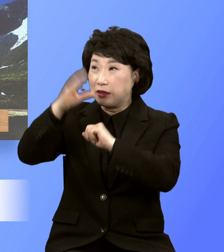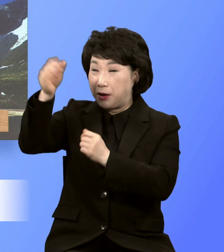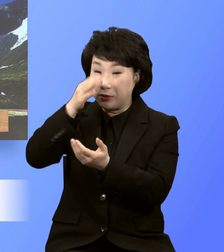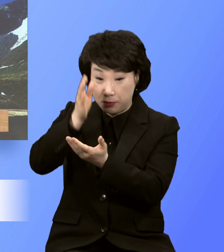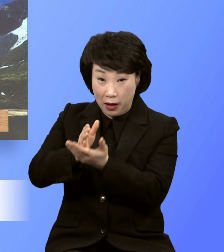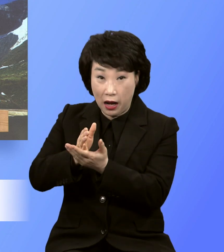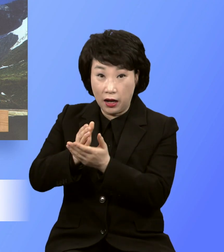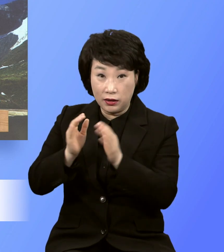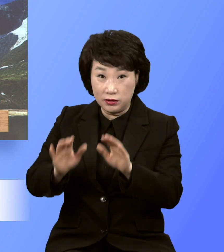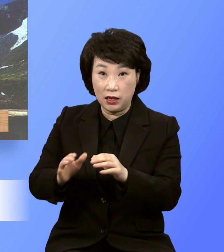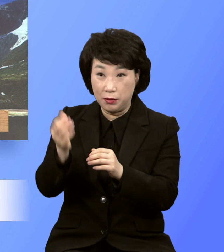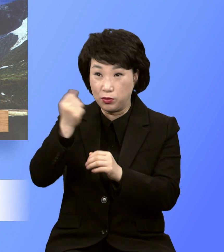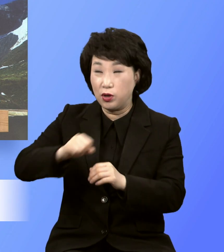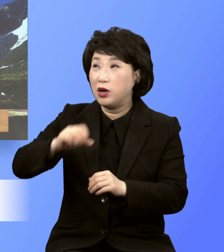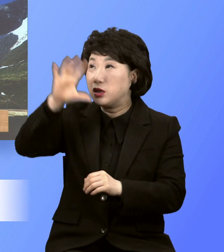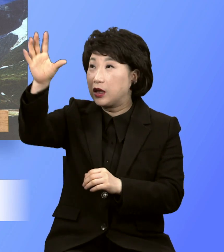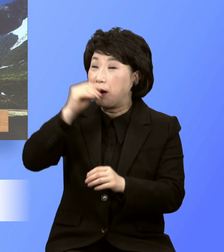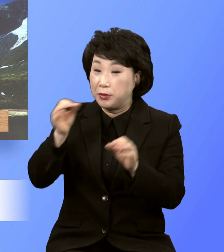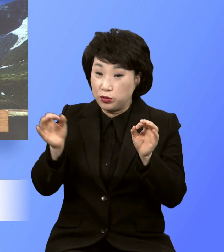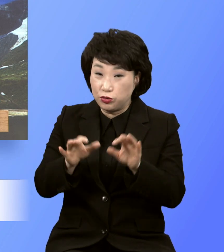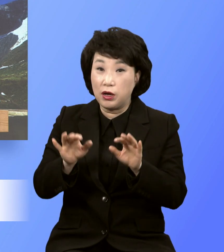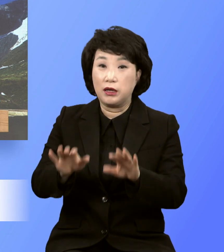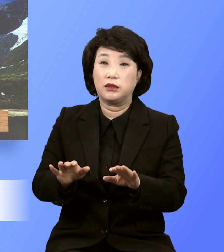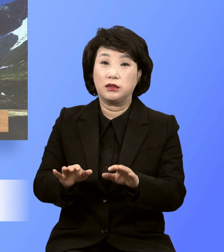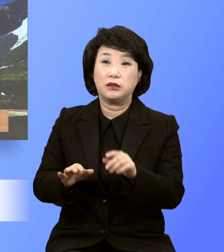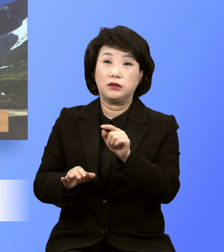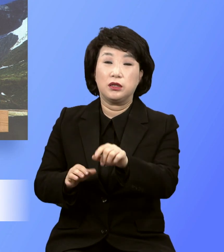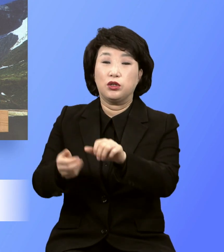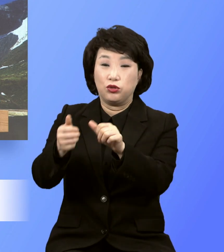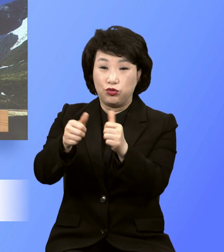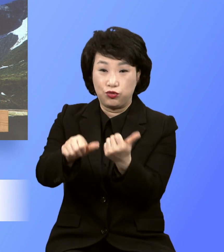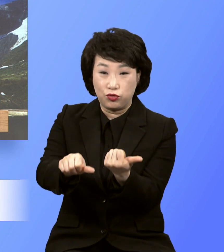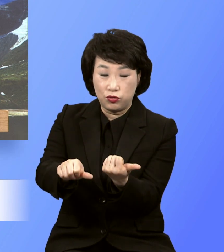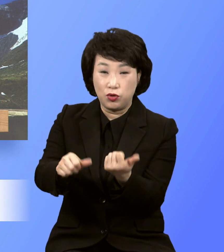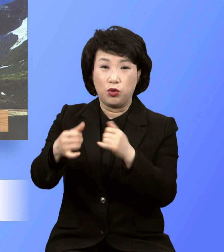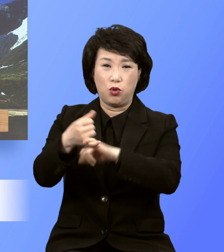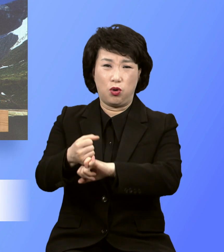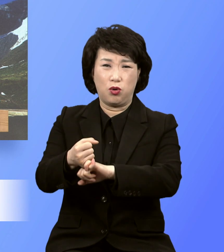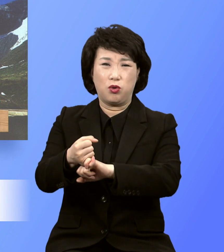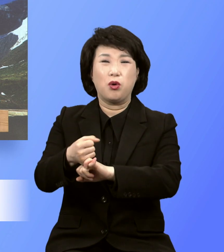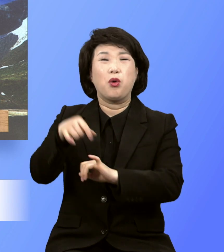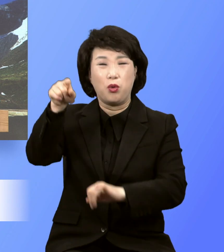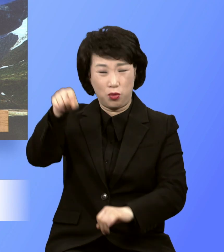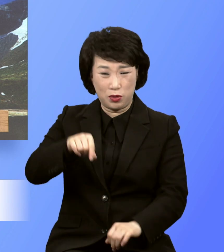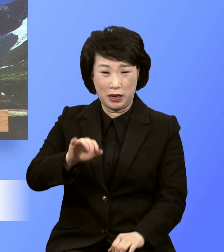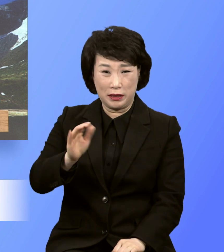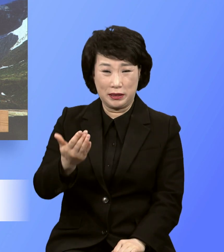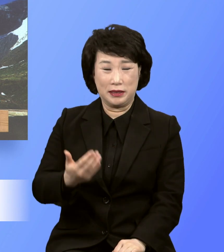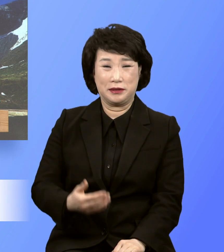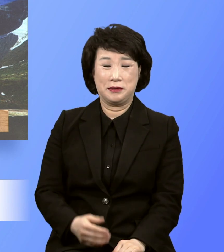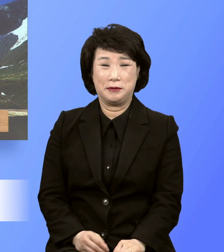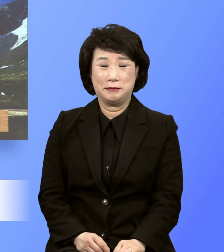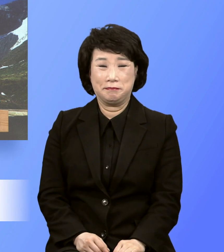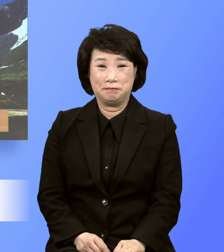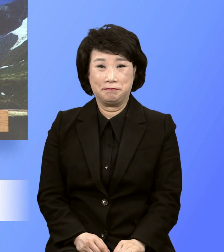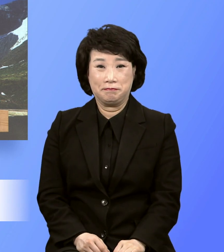선악과를 먹는 순간에 그들은 정릉 죽음을 다녔다. 죽음을